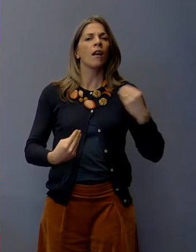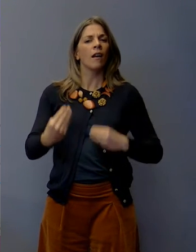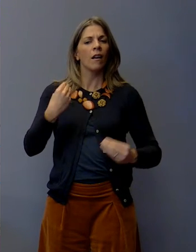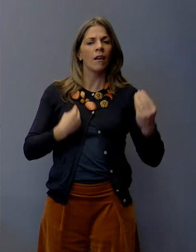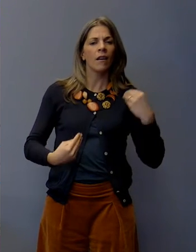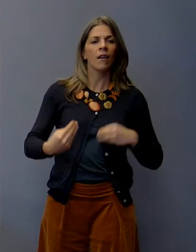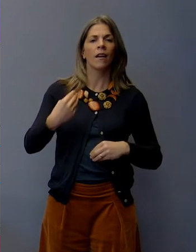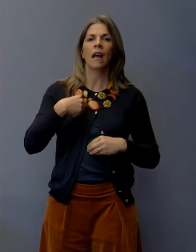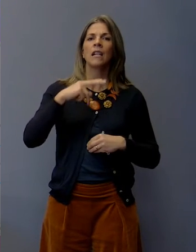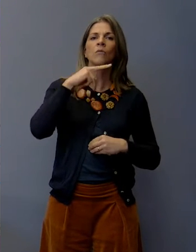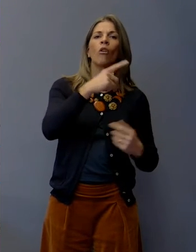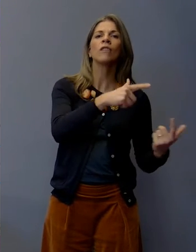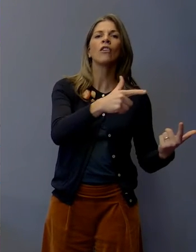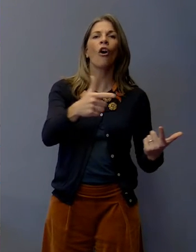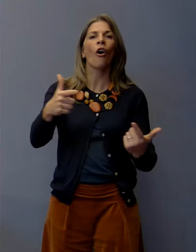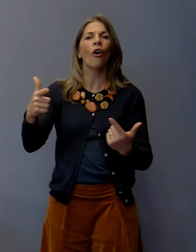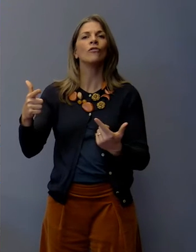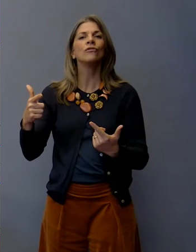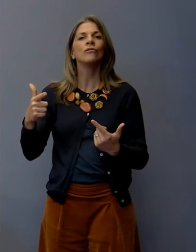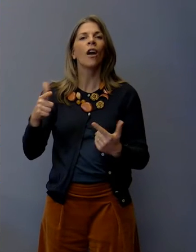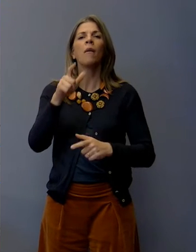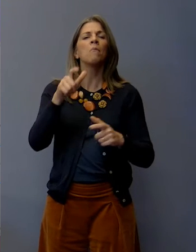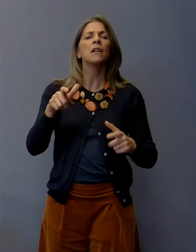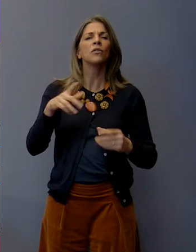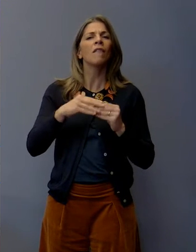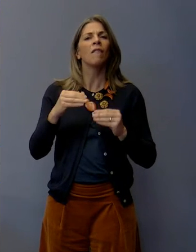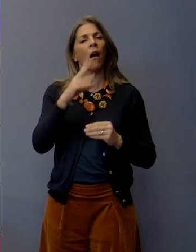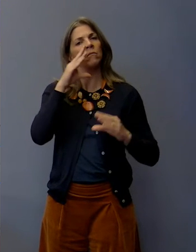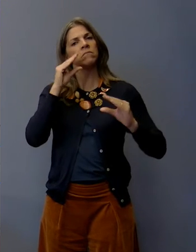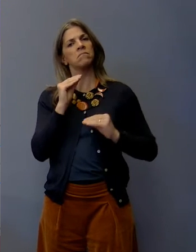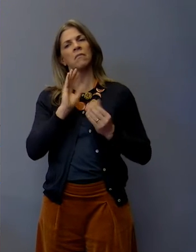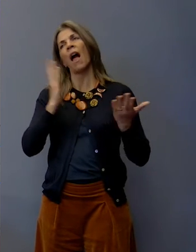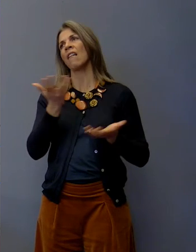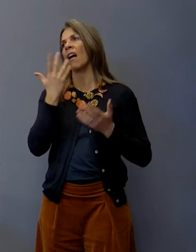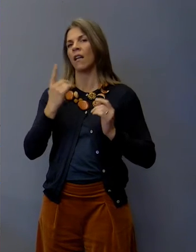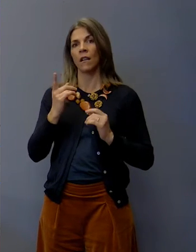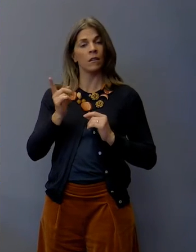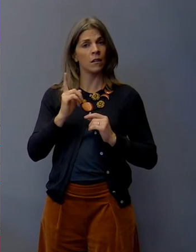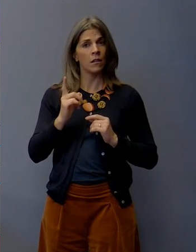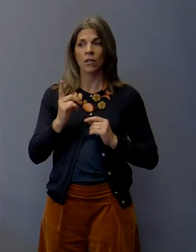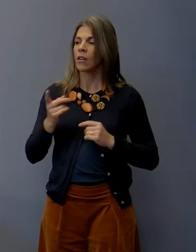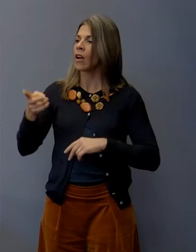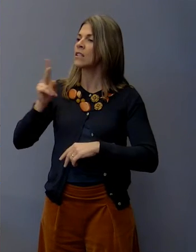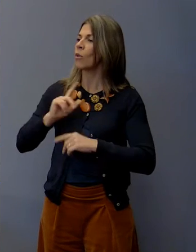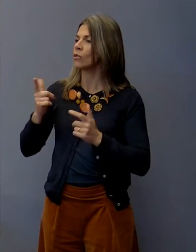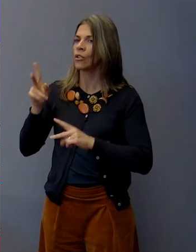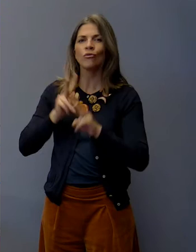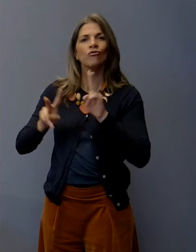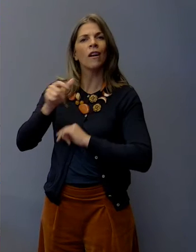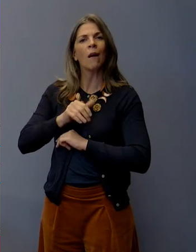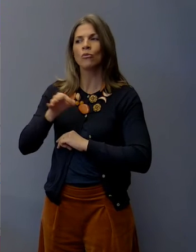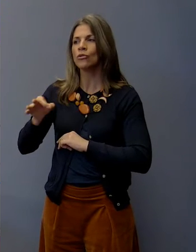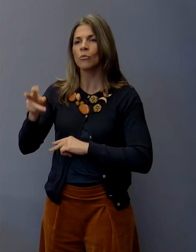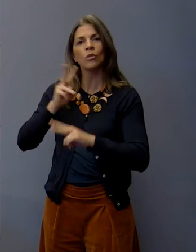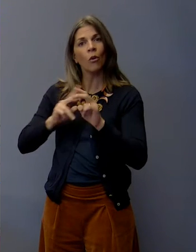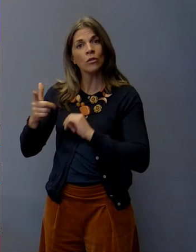dovranno essere necessariamente ribaltate sud sulle segreterie degli assessori rischiando un intasamento che va ben oltre